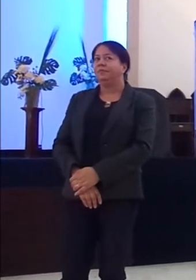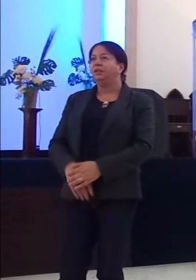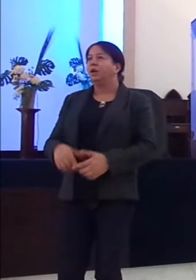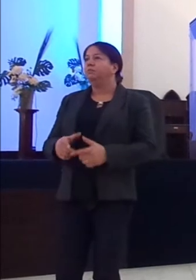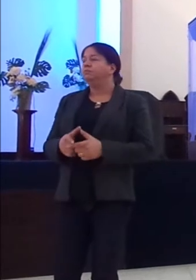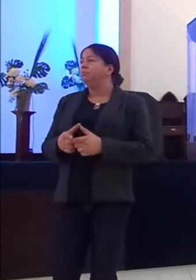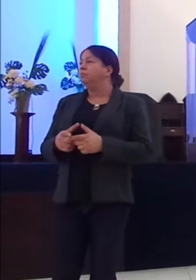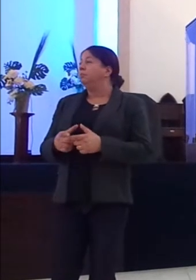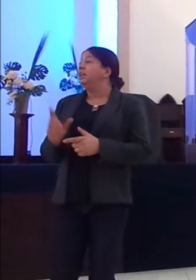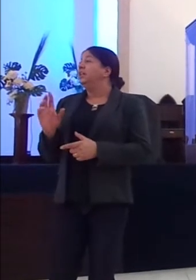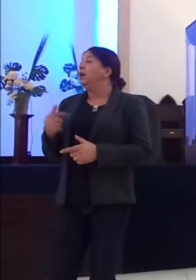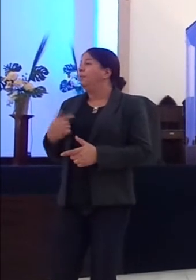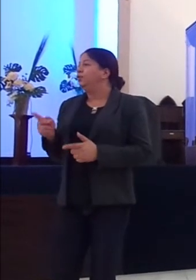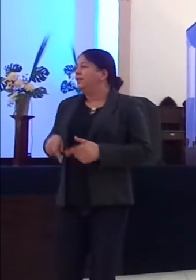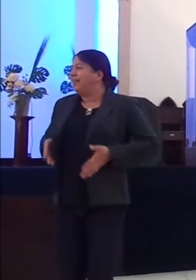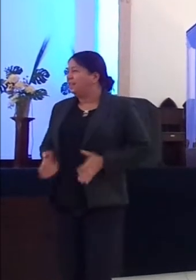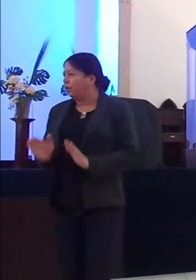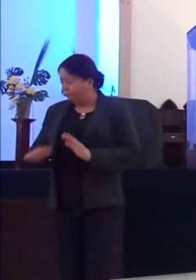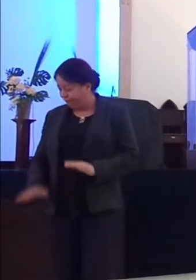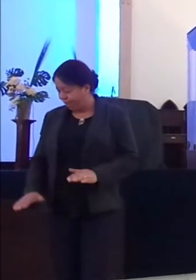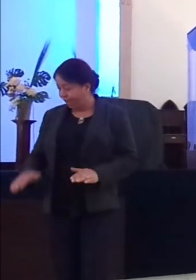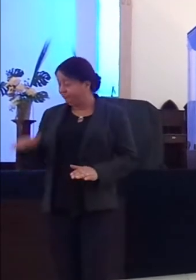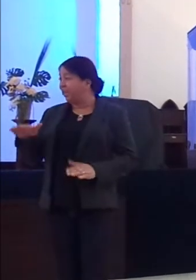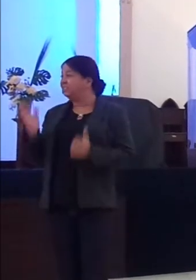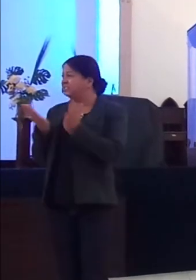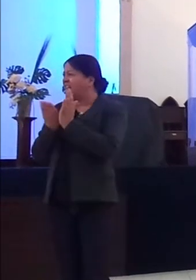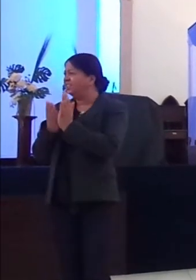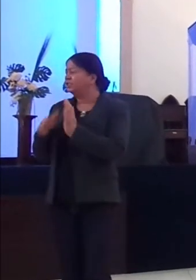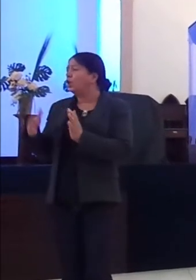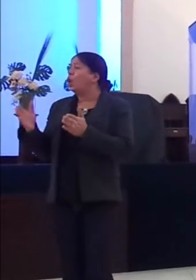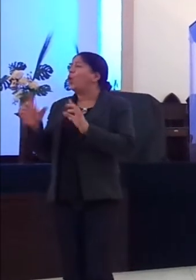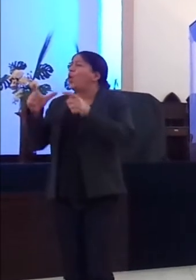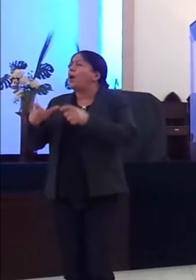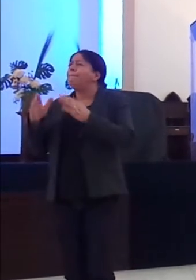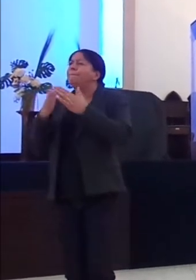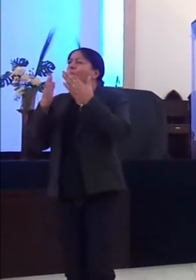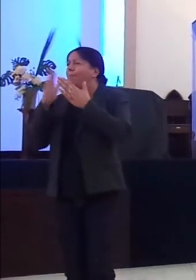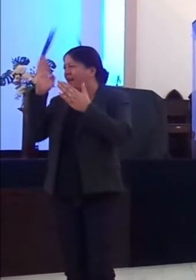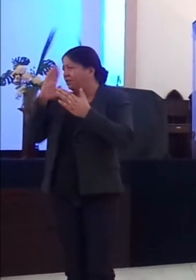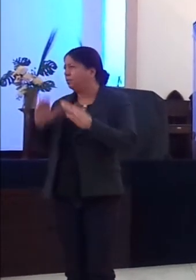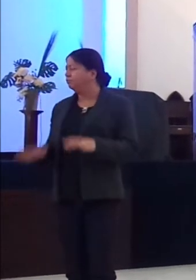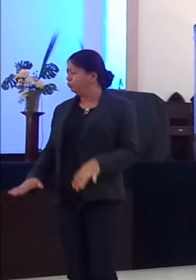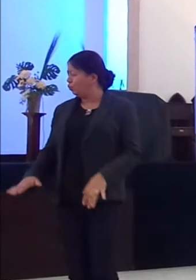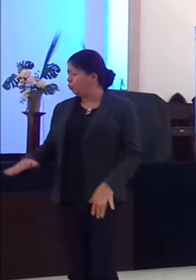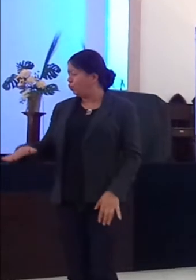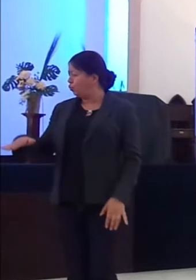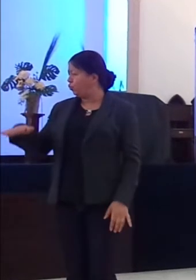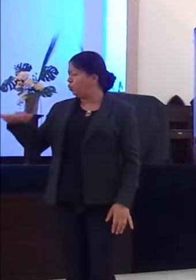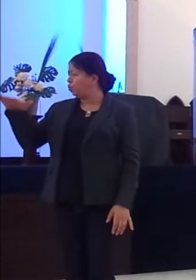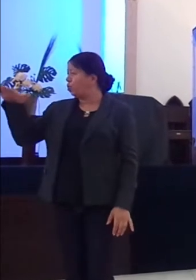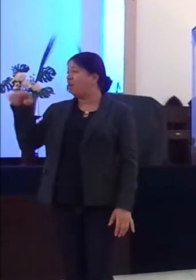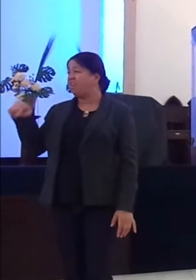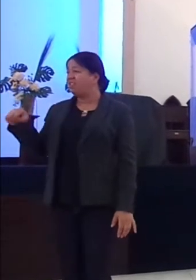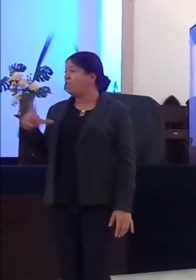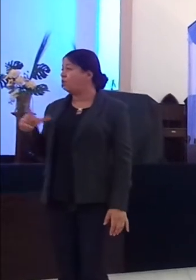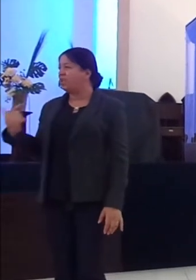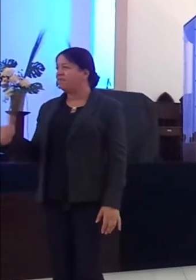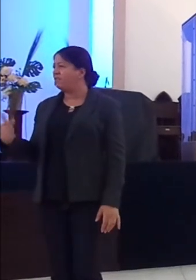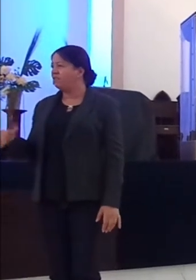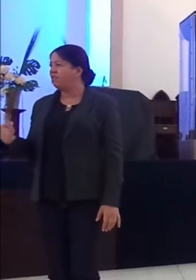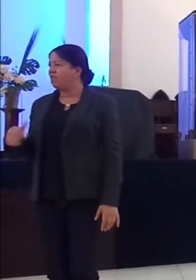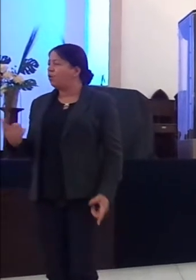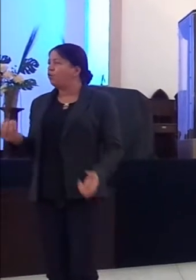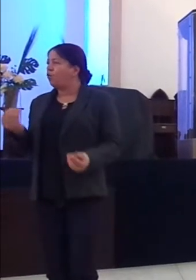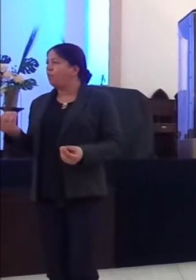Cresceram numa família evangélica, geralmente nos lugares mais pobres do Brasil, e não tiveram condições, porque a